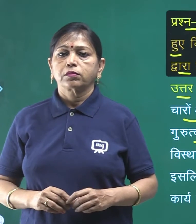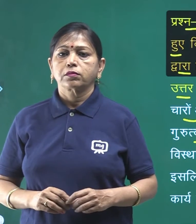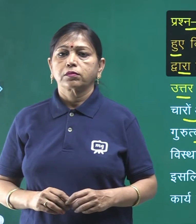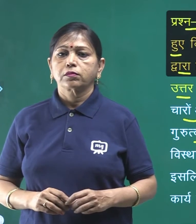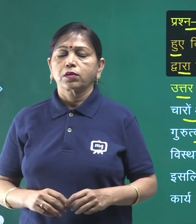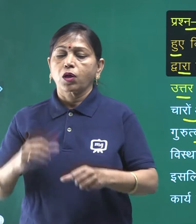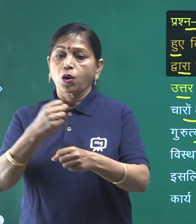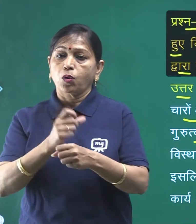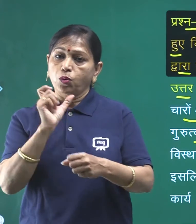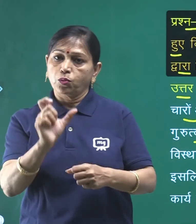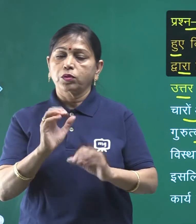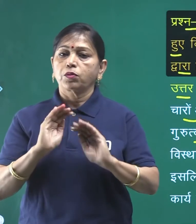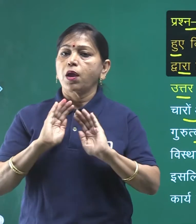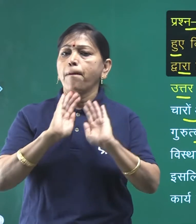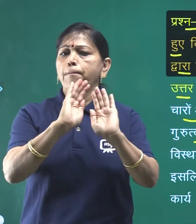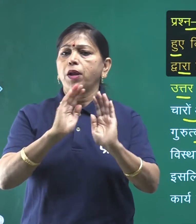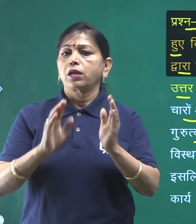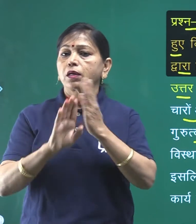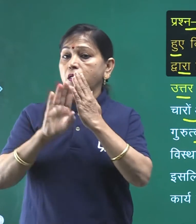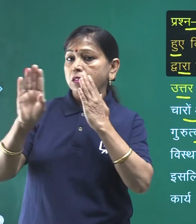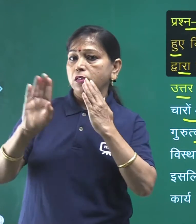गुरुत्व बल की दिशा